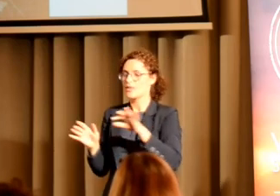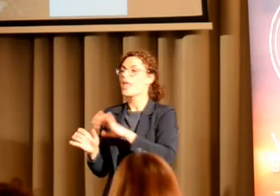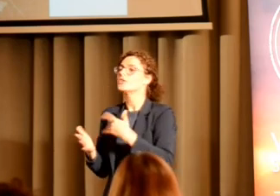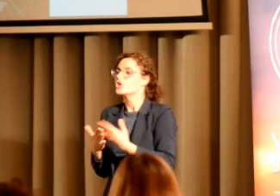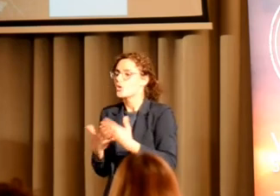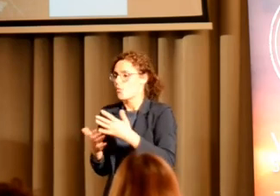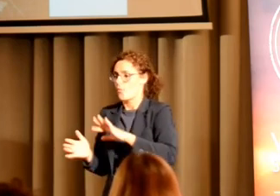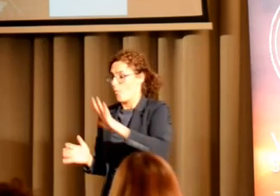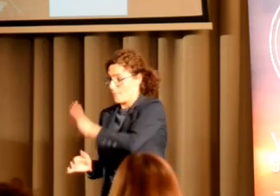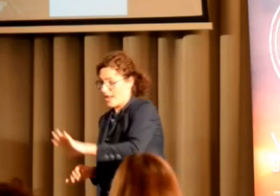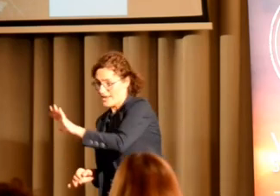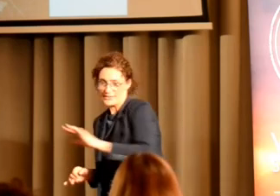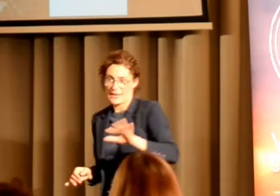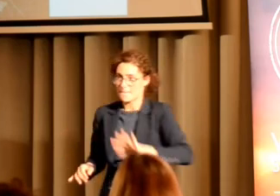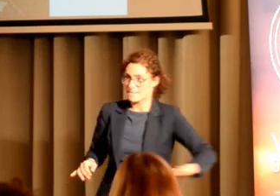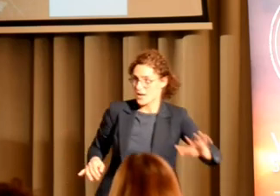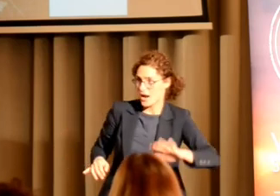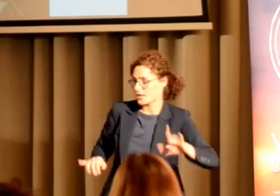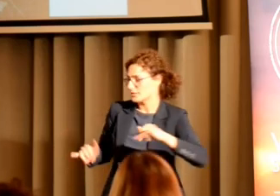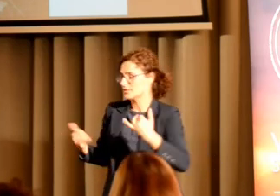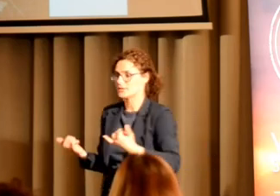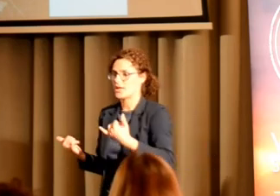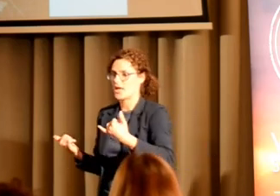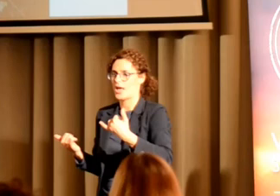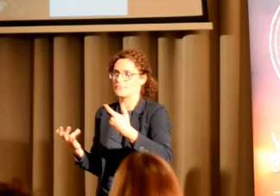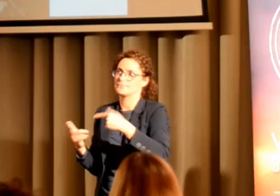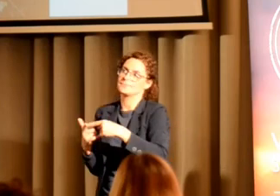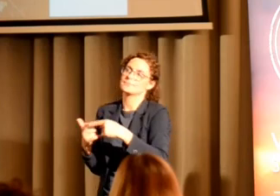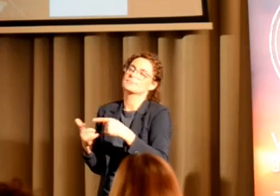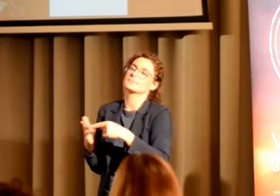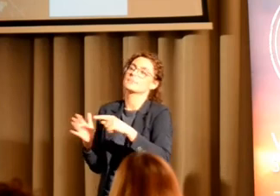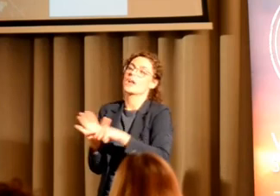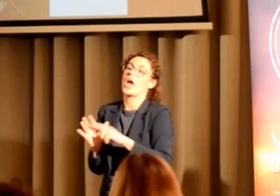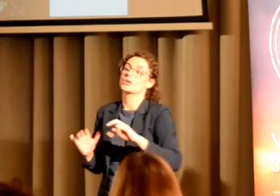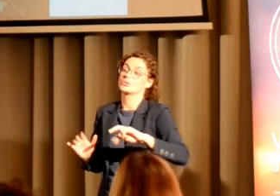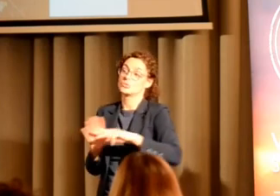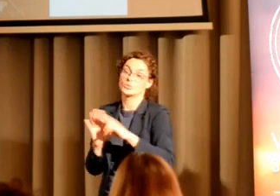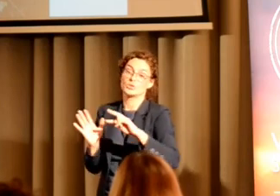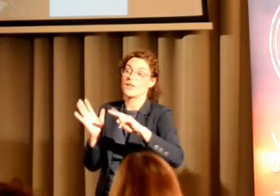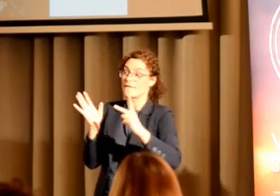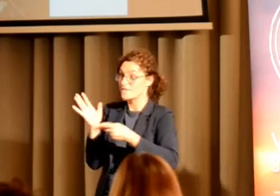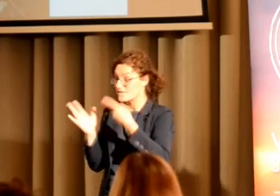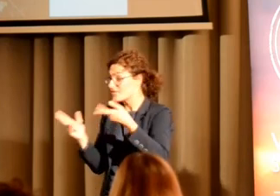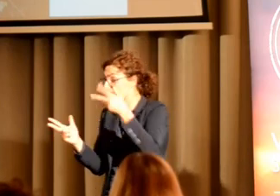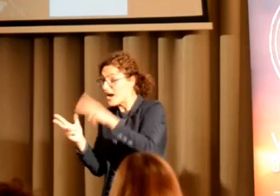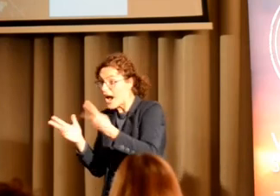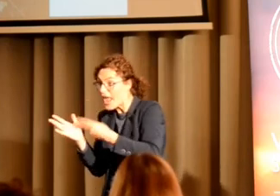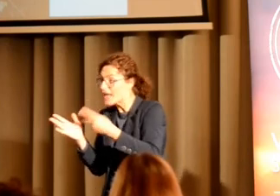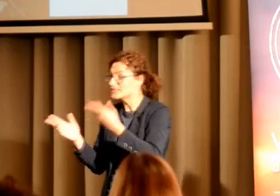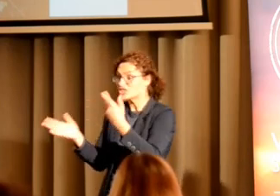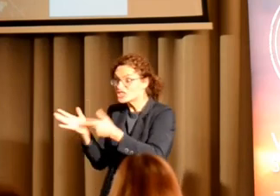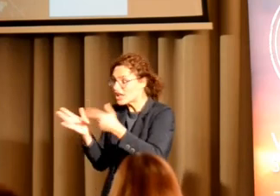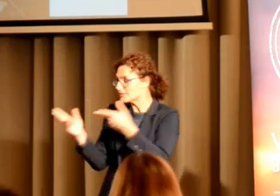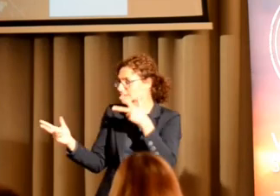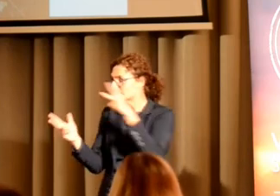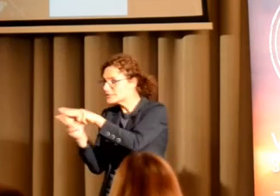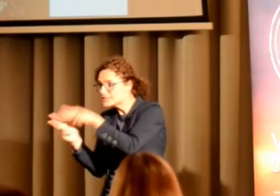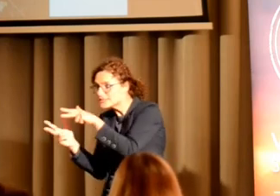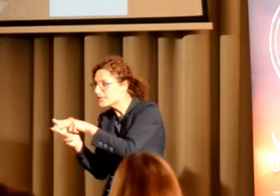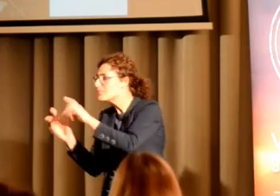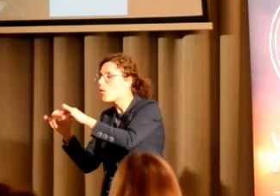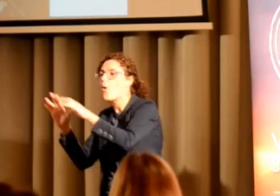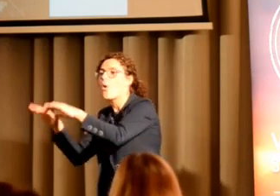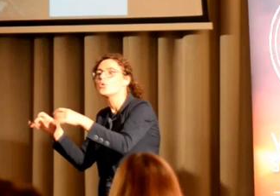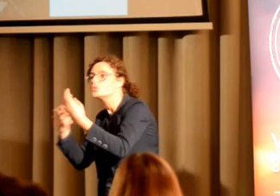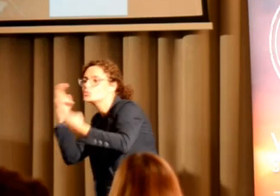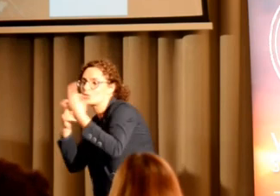tych różnych miejscach, no to polowanie, kiedy jest już, są dwie, trzy próby upolowania jakichś ofiar, to te zwierzęta kopytne,